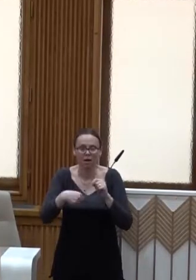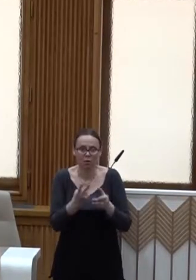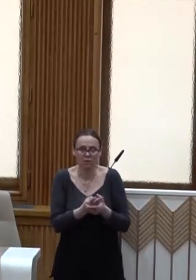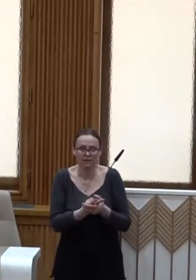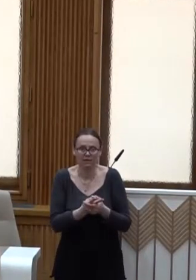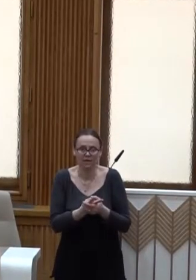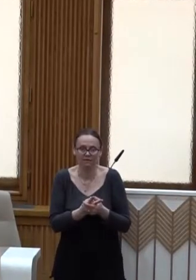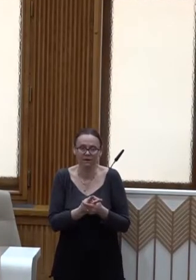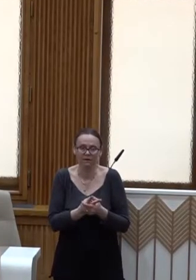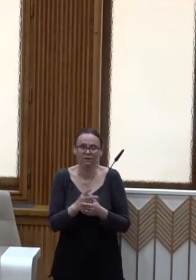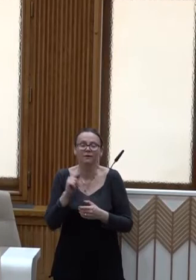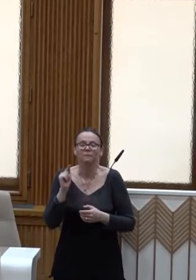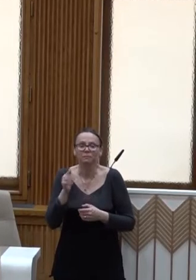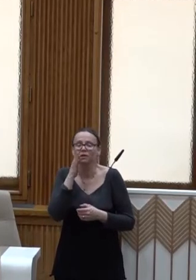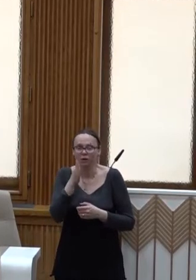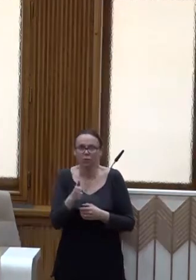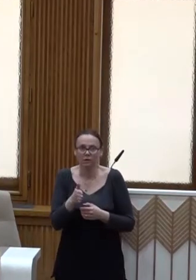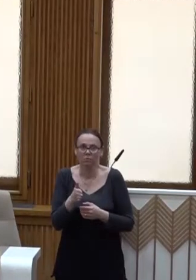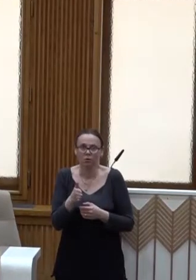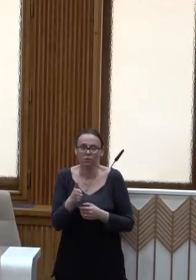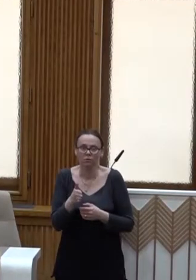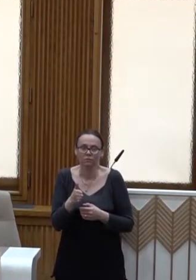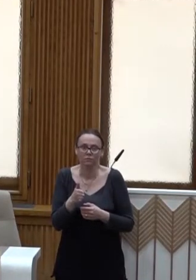rezerve, tako da bo dejansko